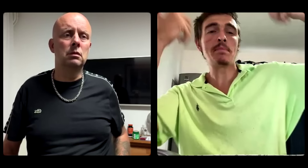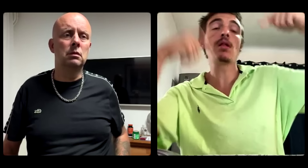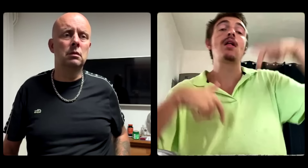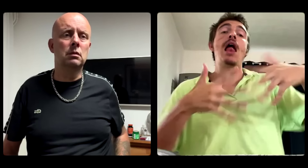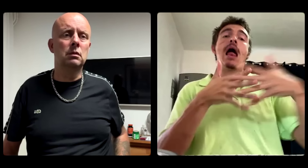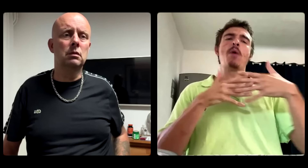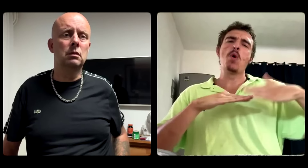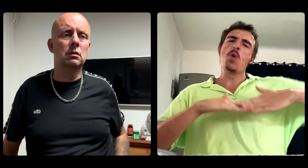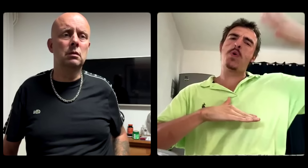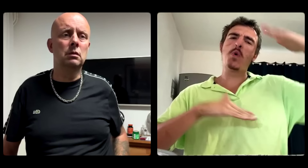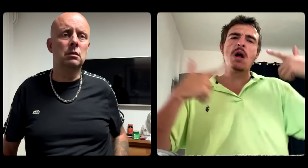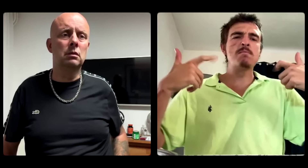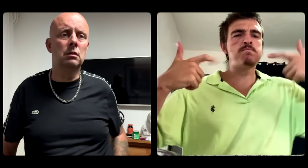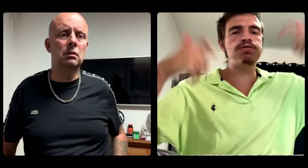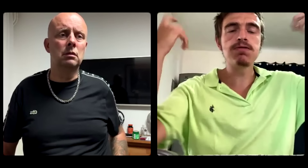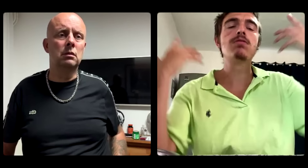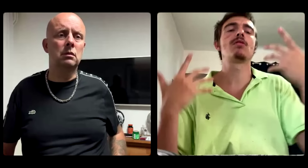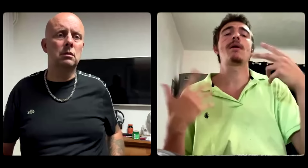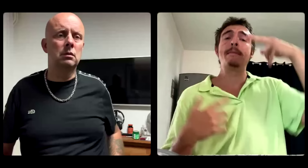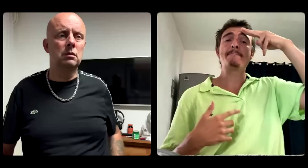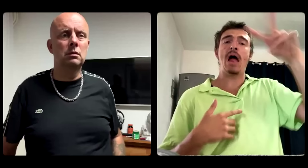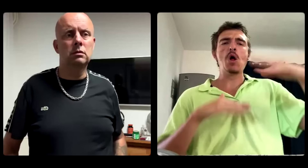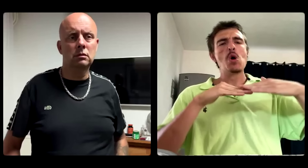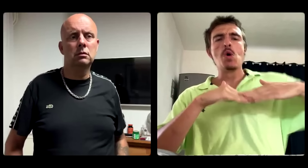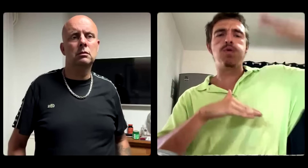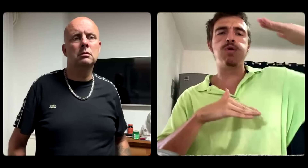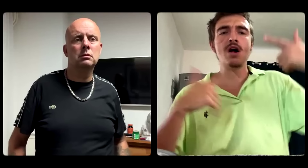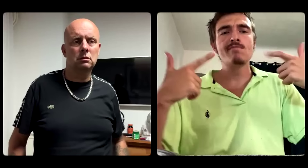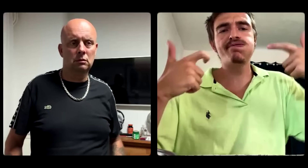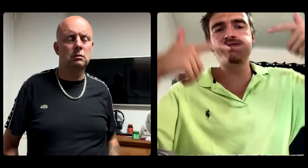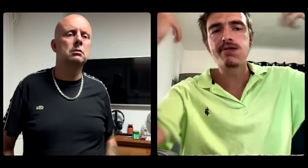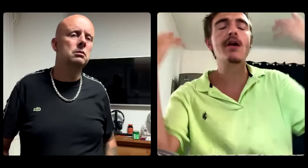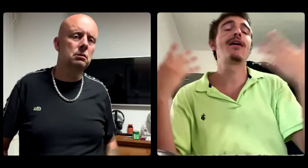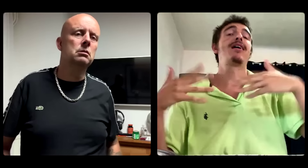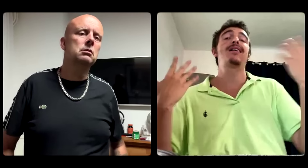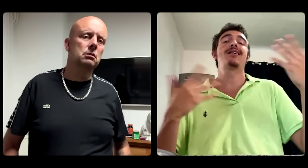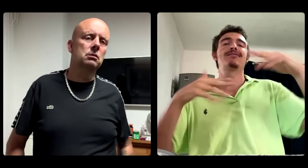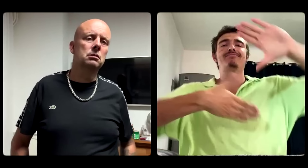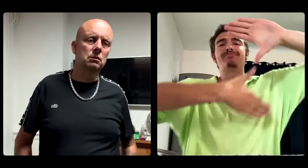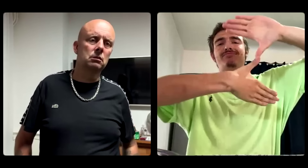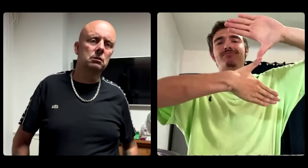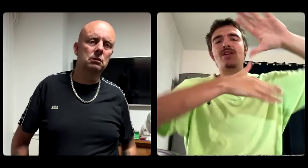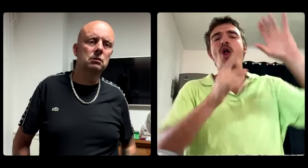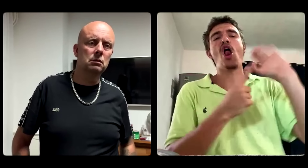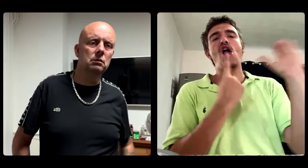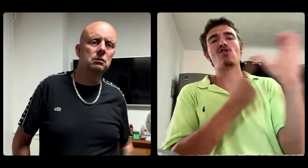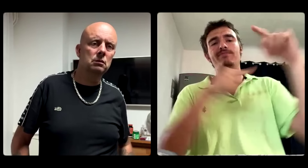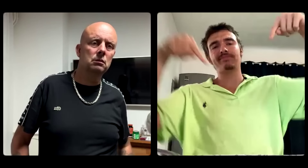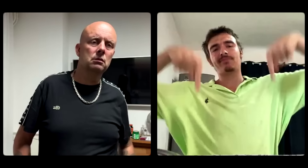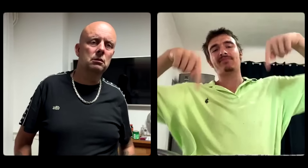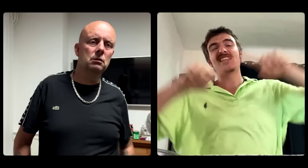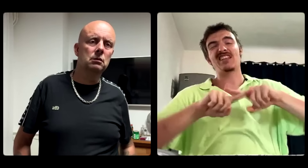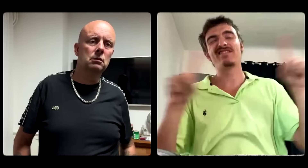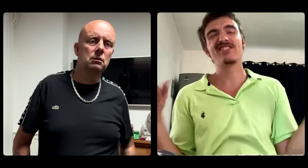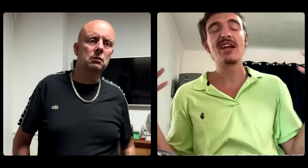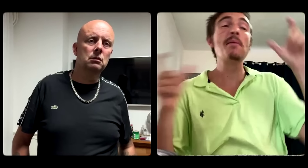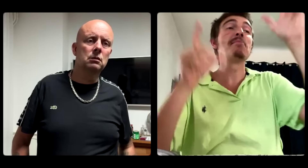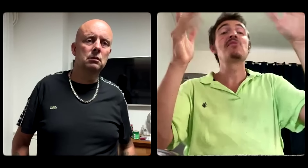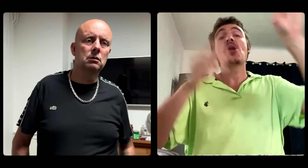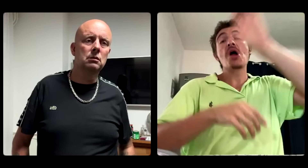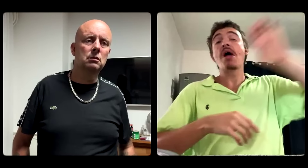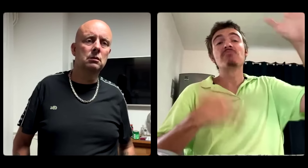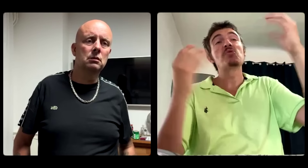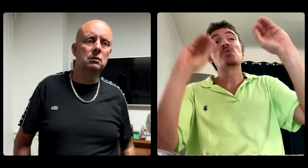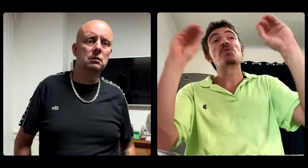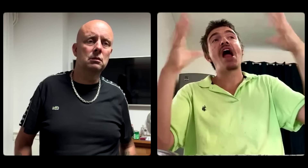Okay. Ik heb hier een kruis gezet. En hier een rondje en ik een kruis. Dus waar? Nee, wel. Dit een beetje. En dit hier heb